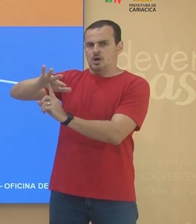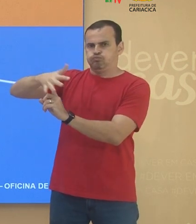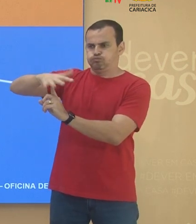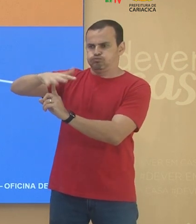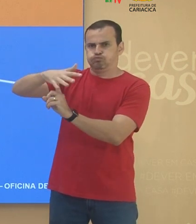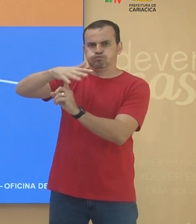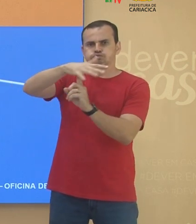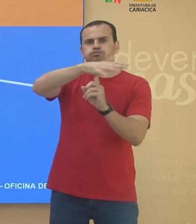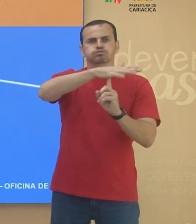Helicóptero.